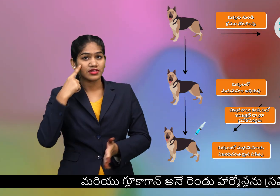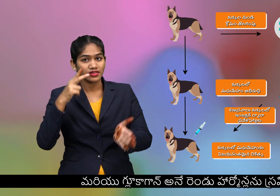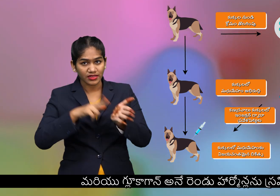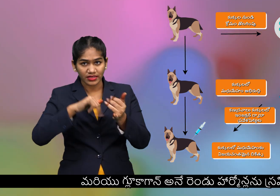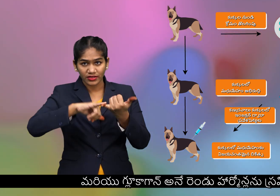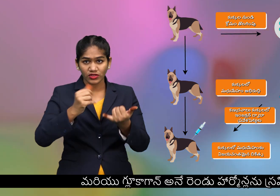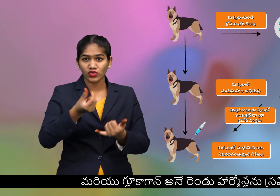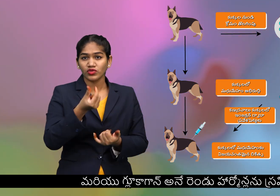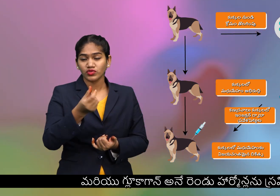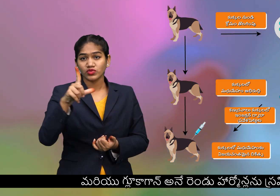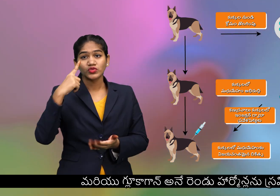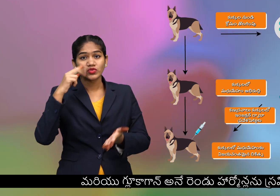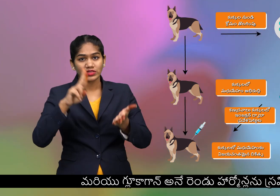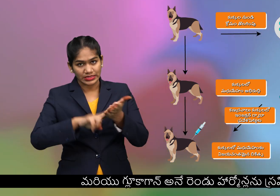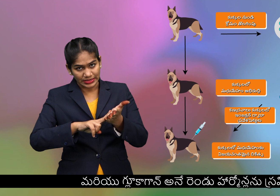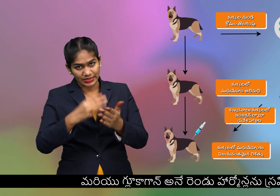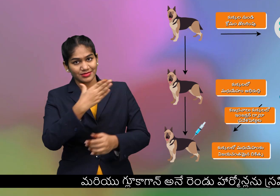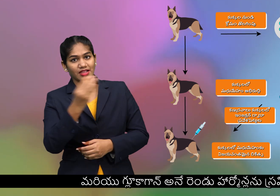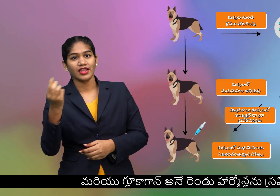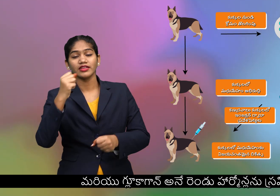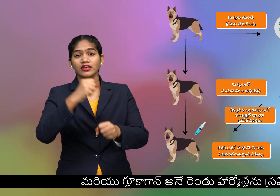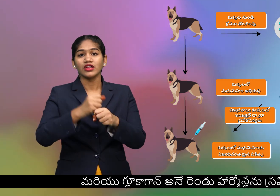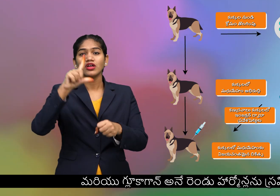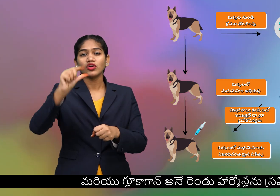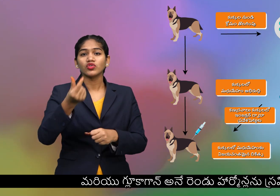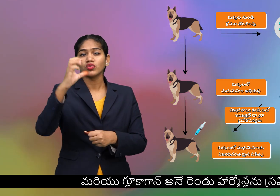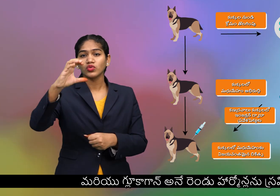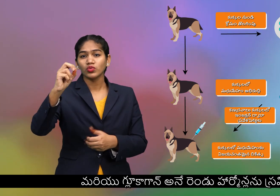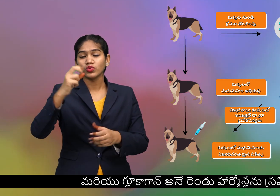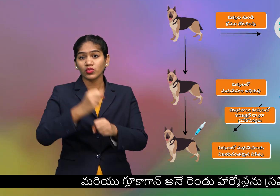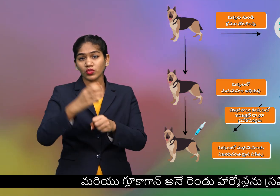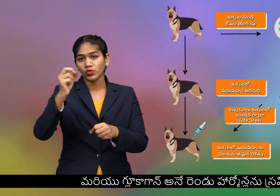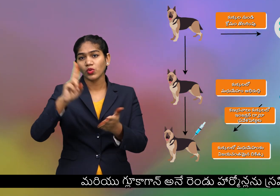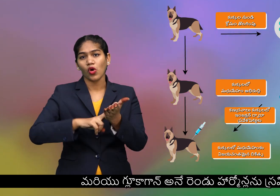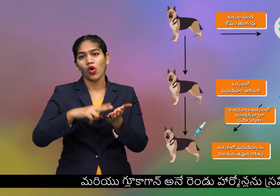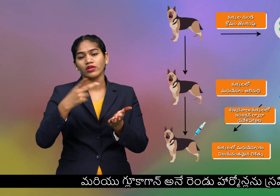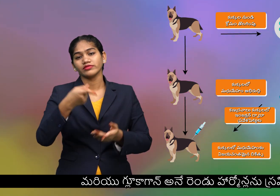మరియు గ్లూకగాన్ అనే 2 హార్మోన్లను స్రవిస్తాయి.